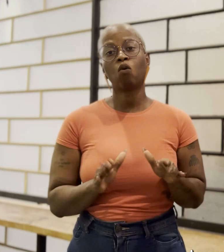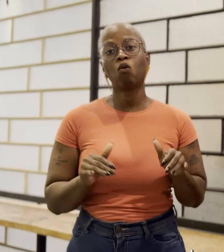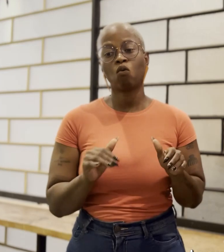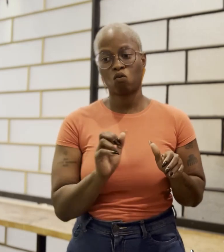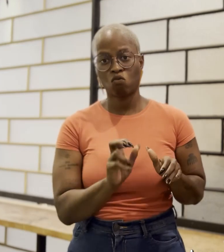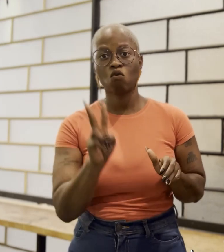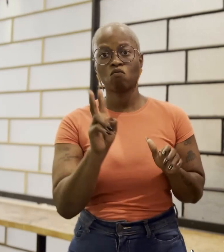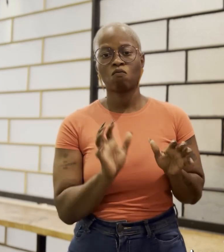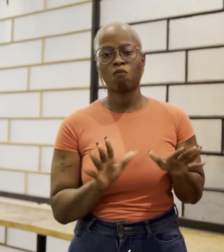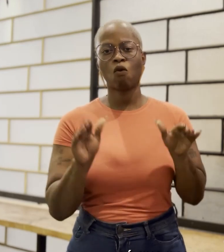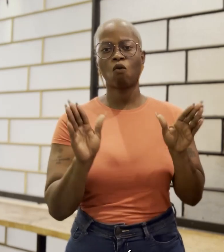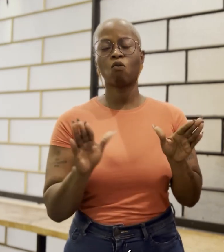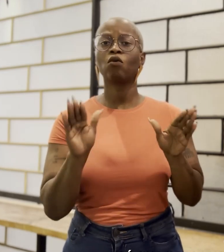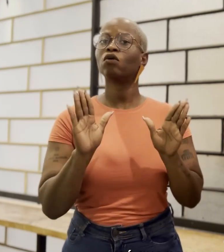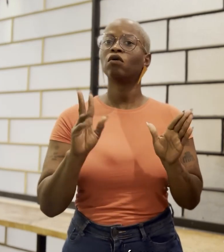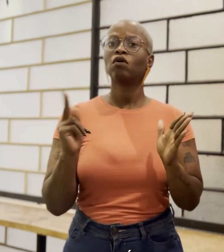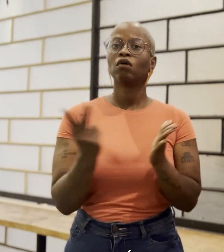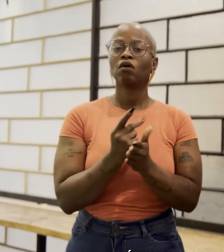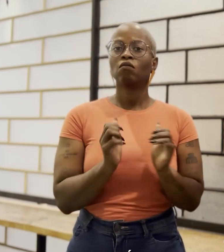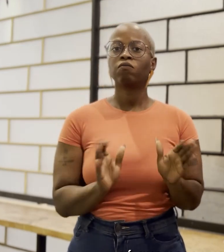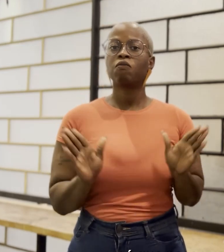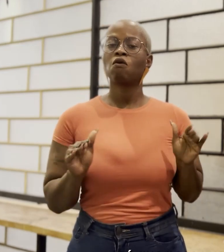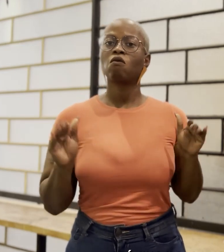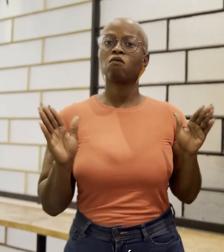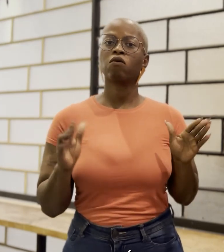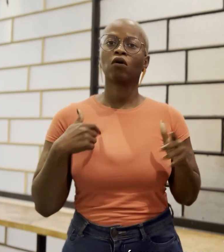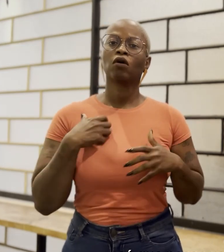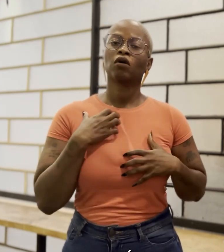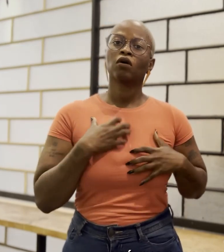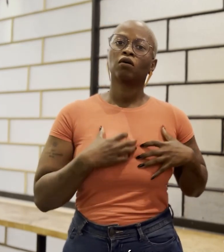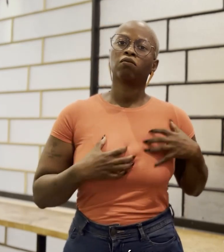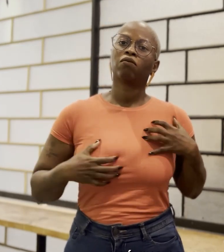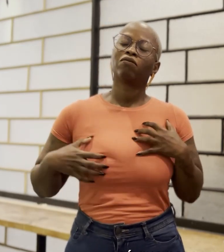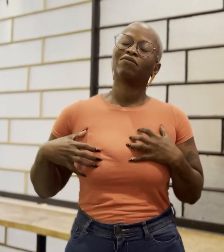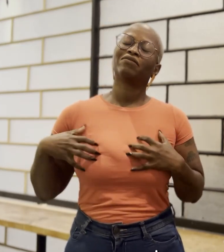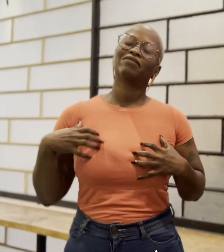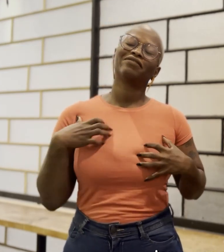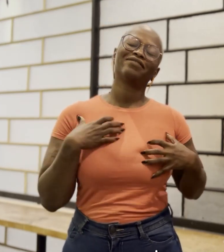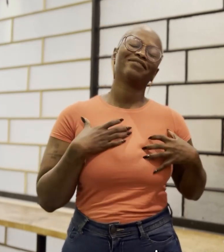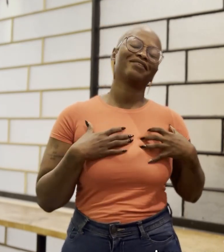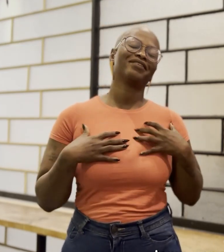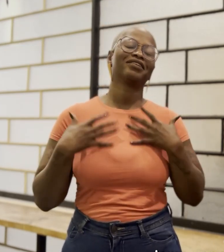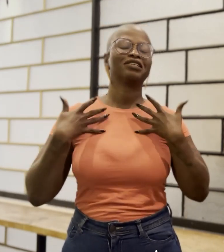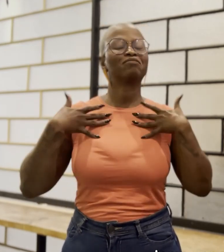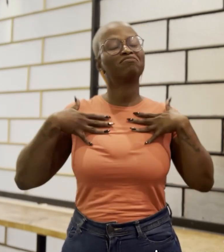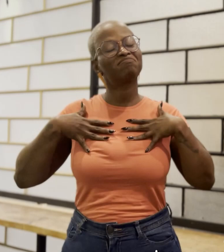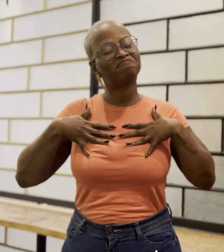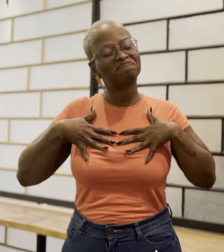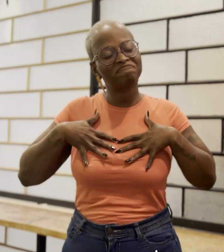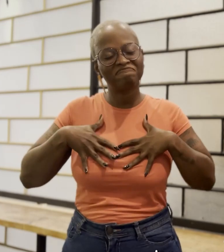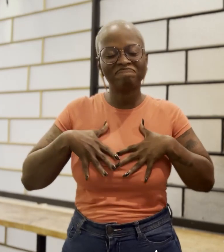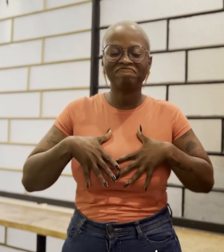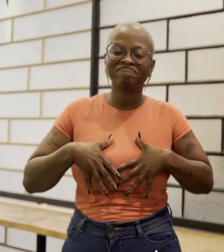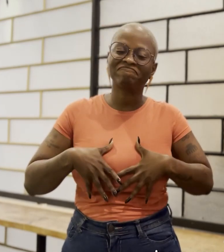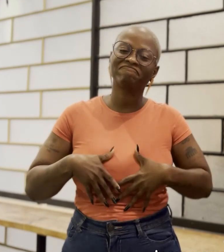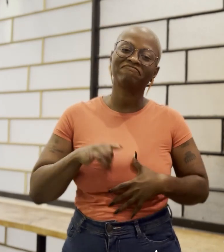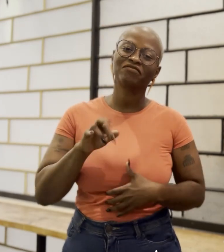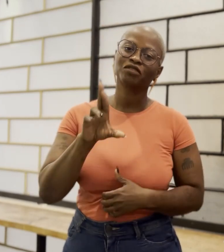voo. Só que nesse voo, a sensação de voar toma por completo